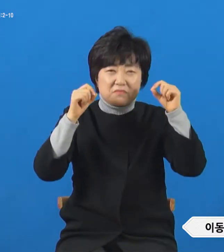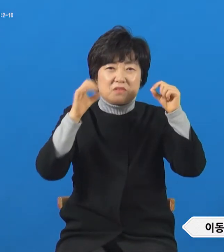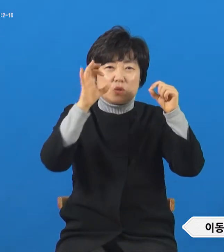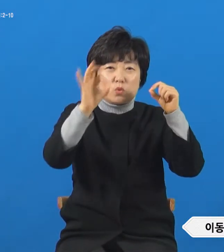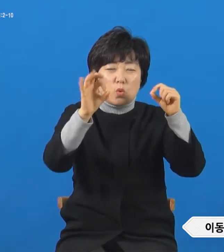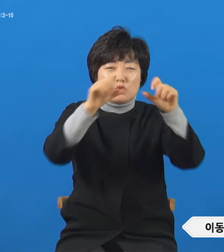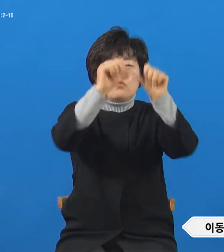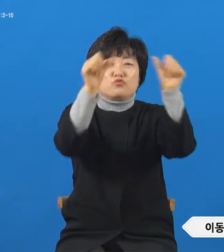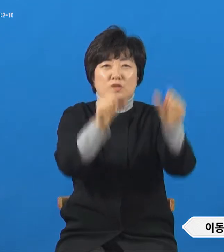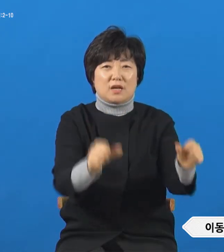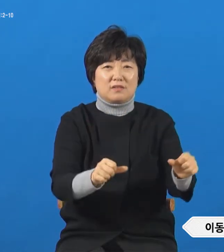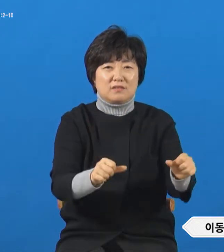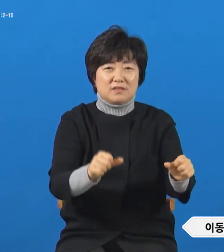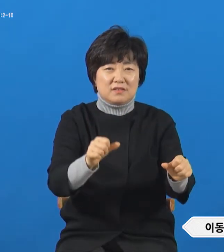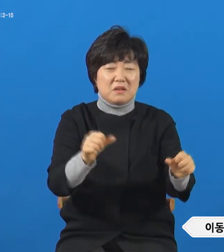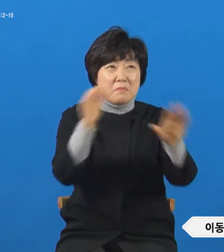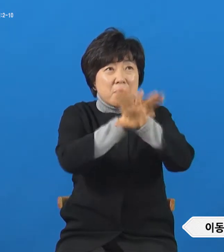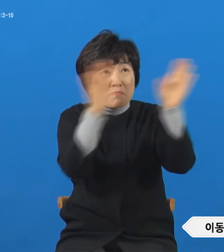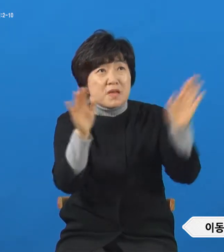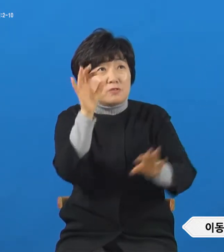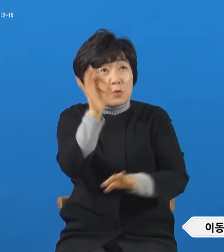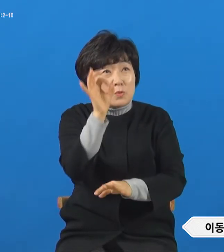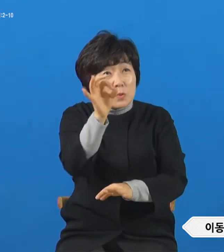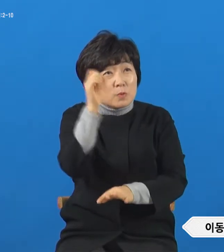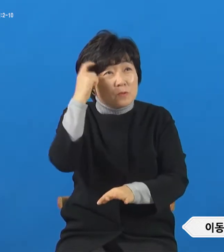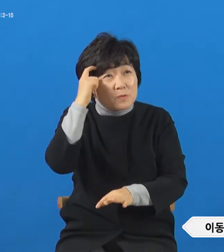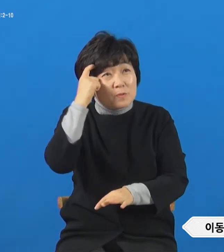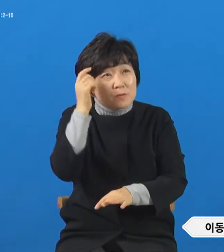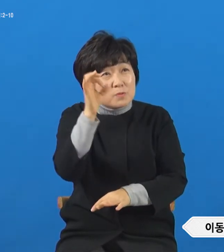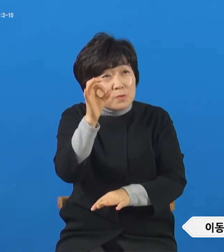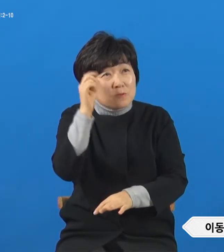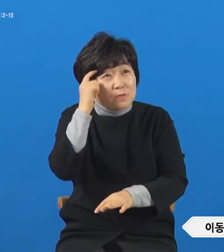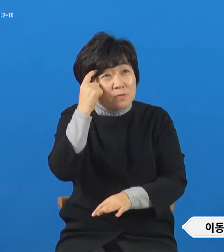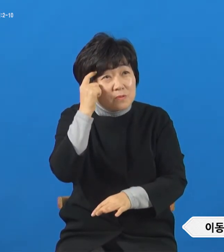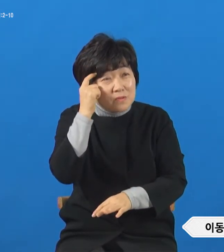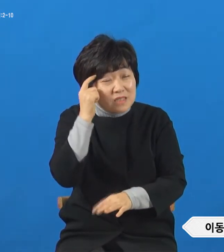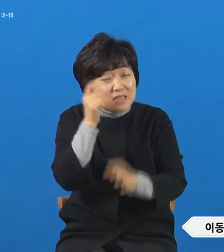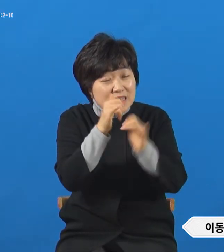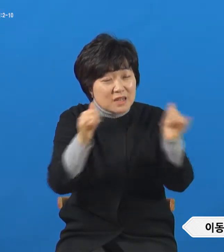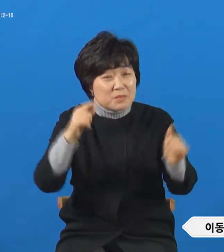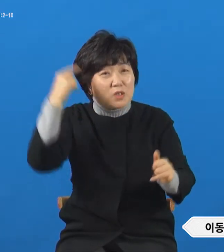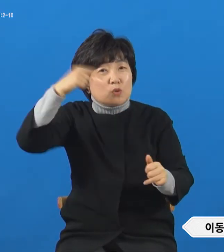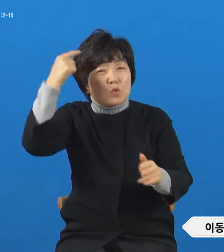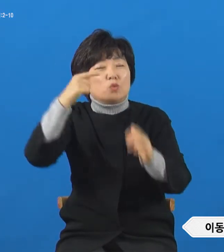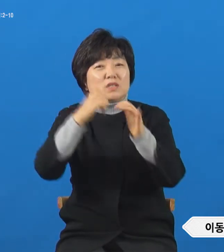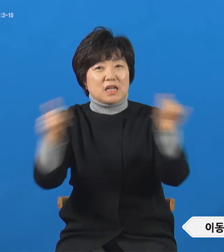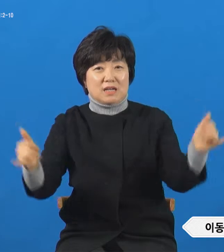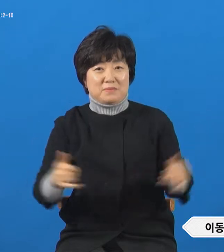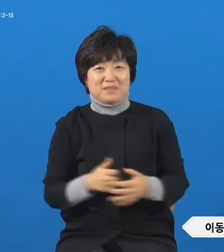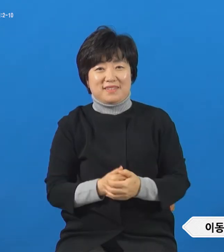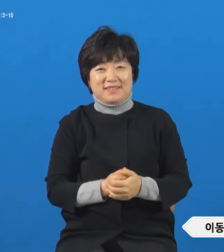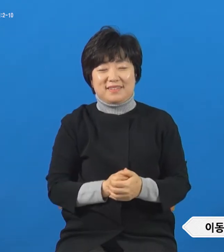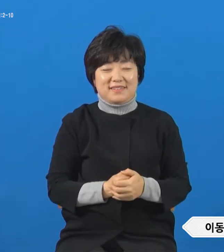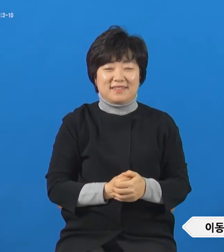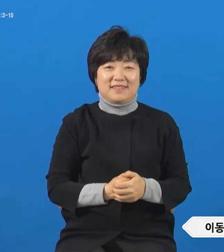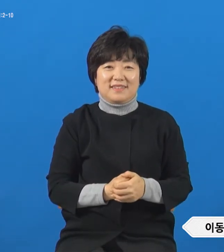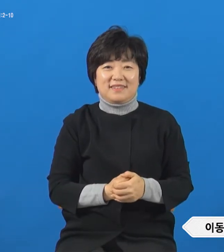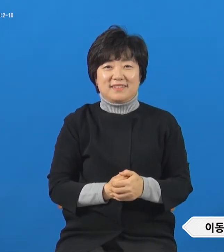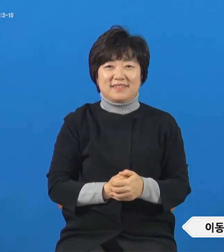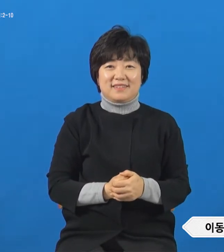우상입니다. 주야로 돈만 생각합니다. 이런 사람을 돈 사람이라고 말합니다. 네.